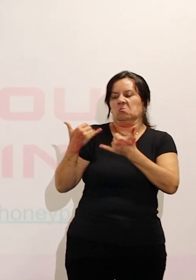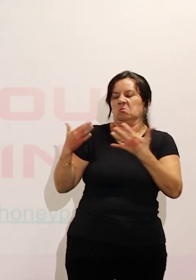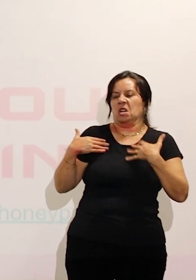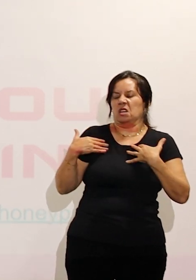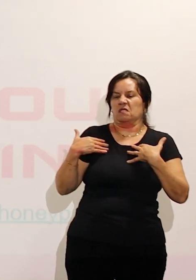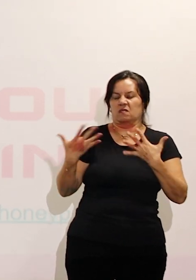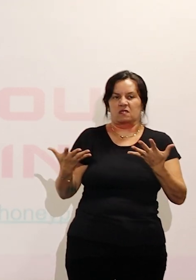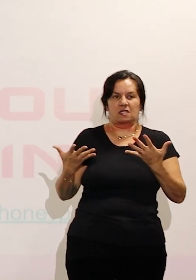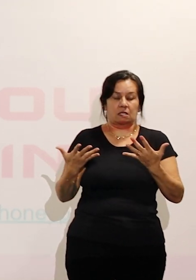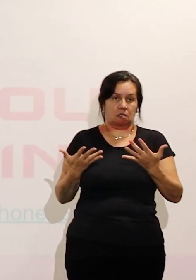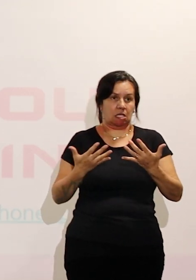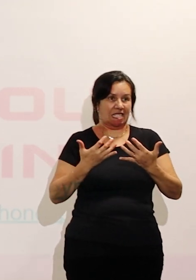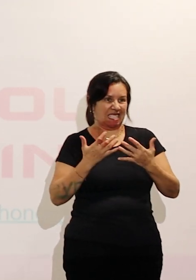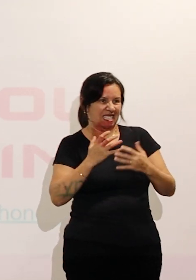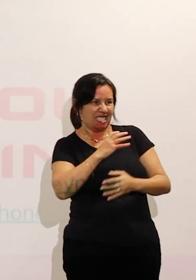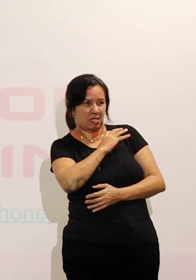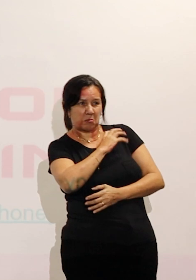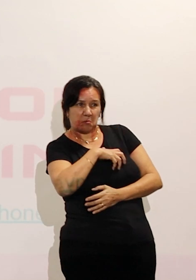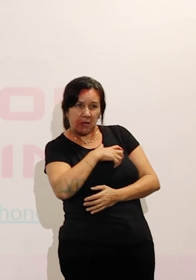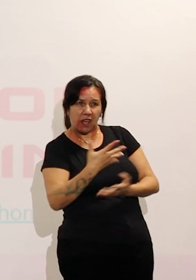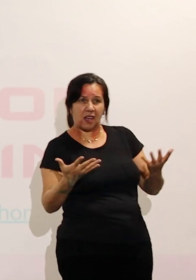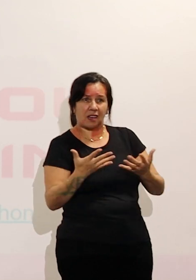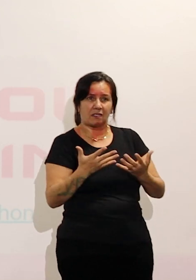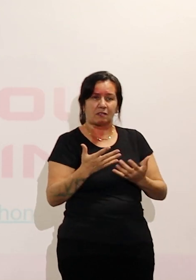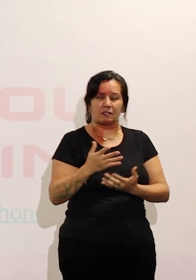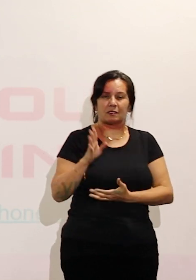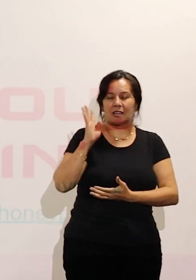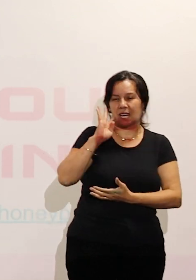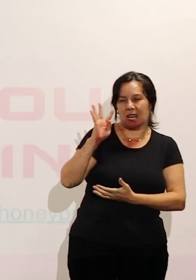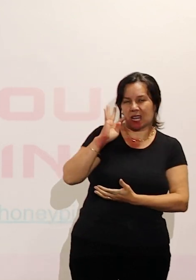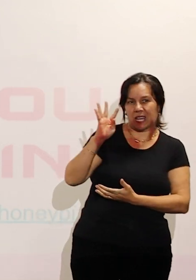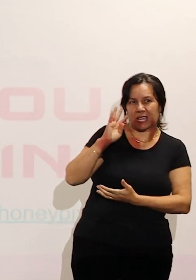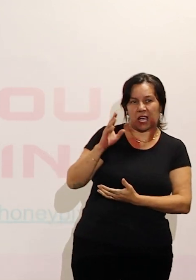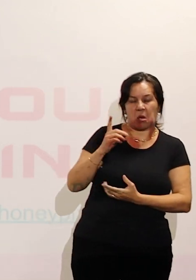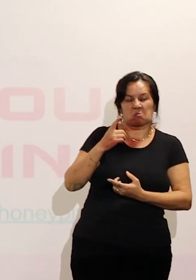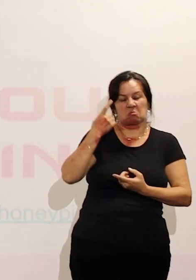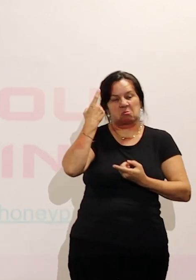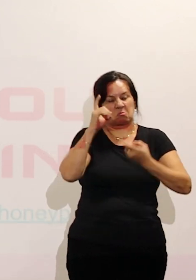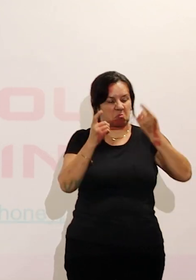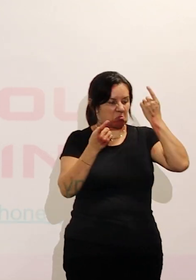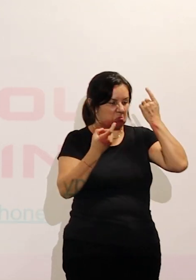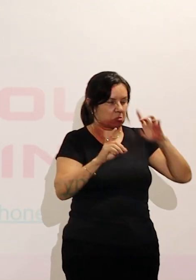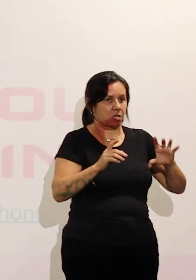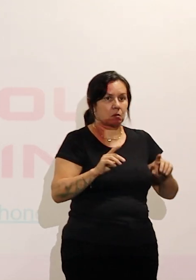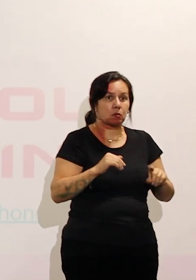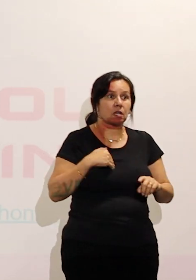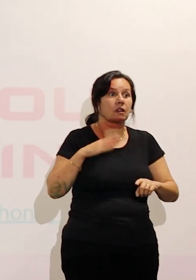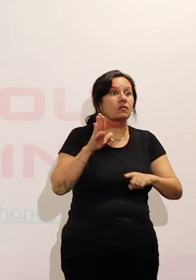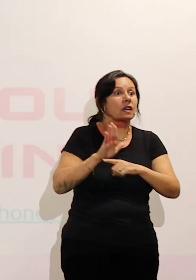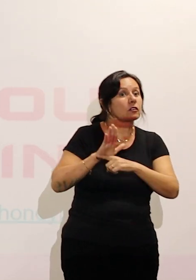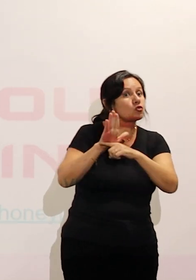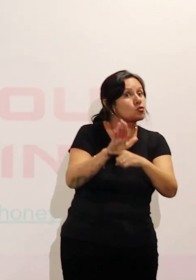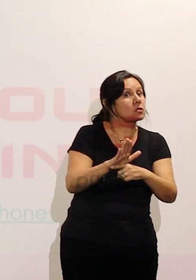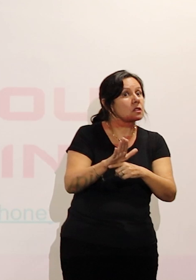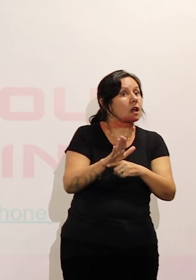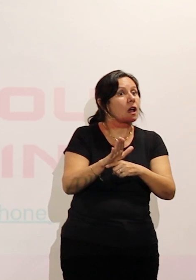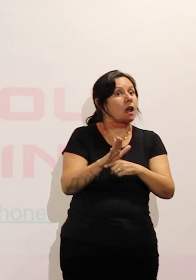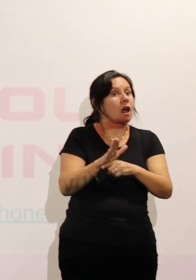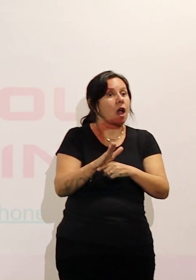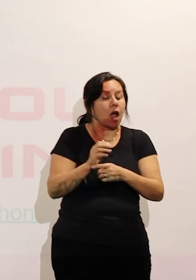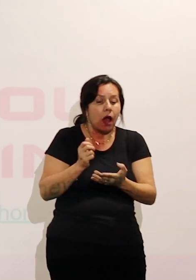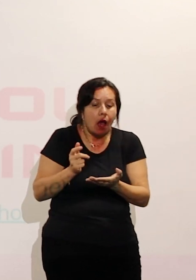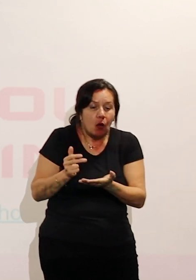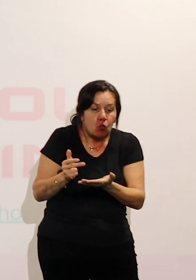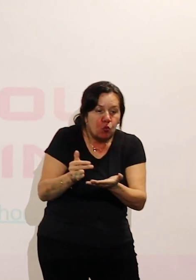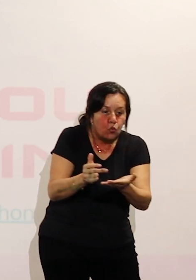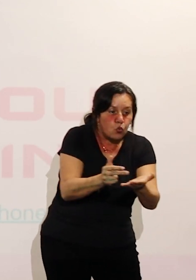é um cara engraçado, zoeiro, se é um personagem despreocupado, porque isso vai ajudar a gente a traçar, por